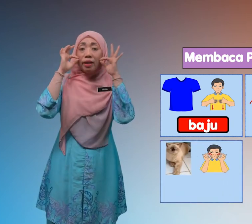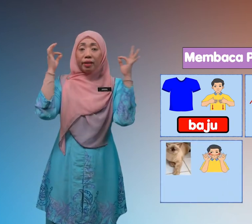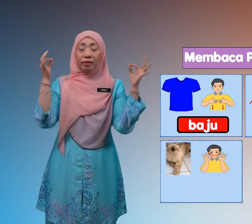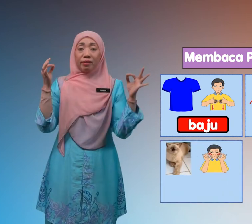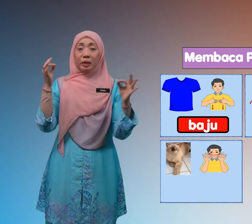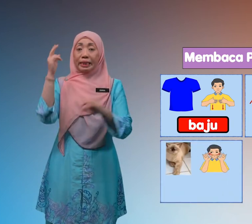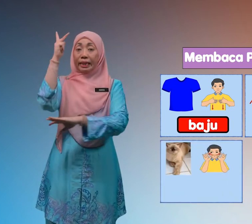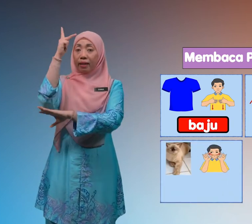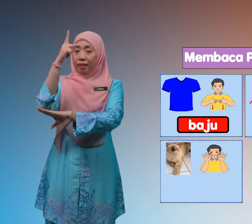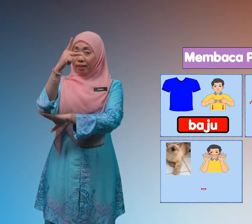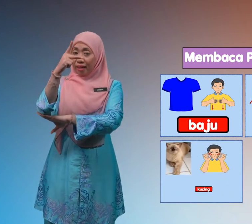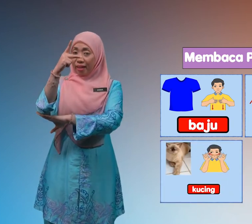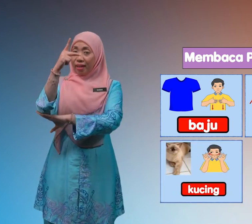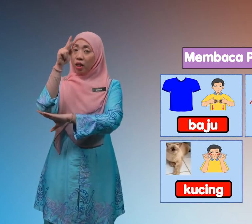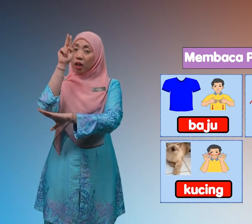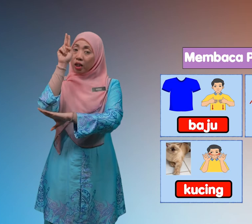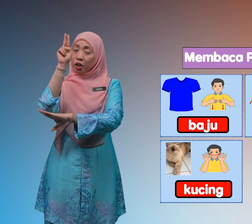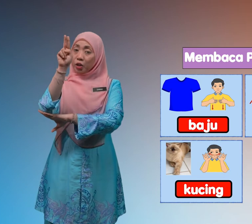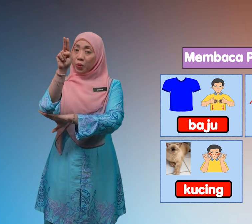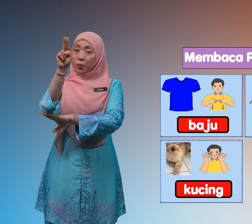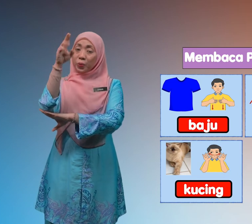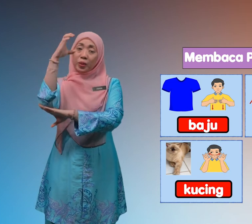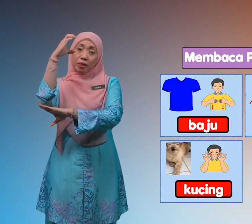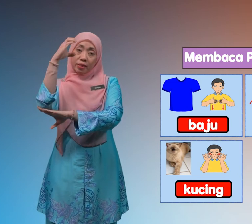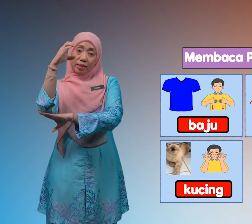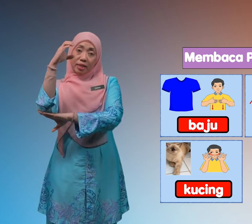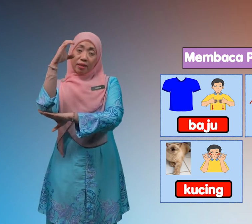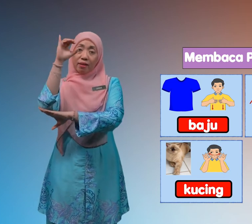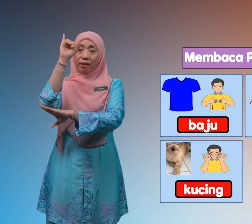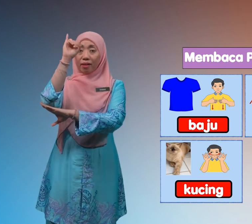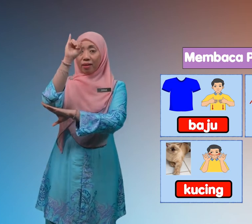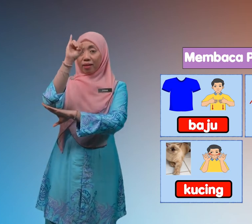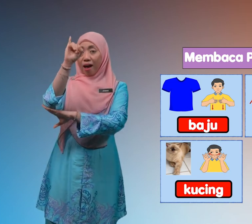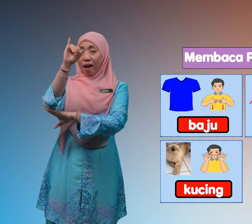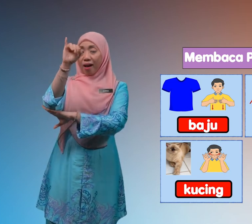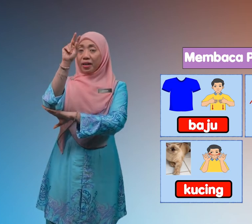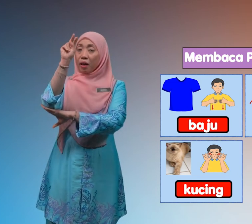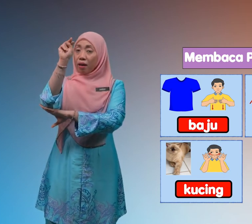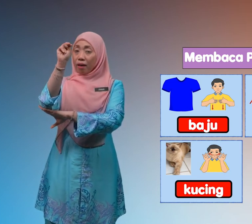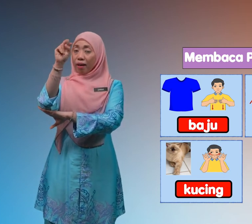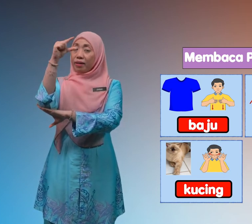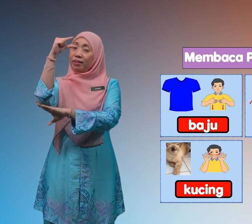Kucing. K, U, C, I, N,